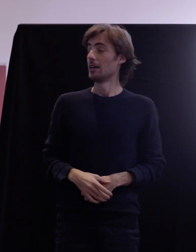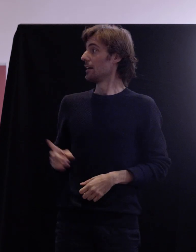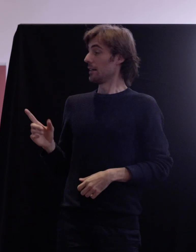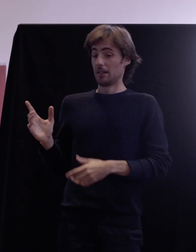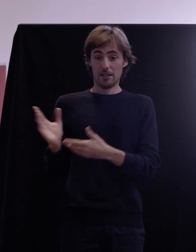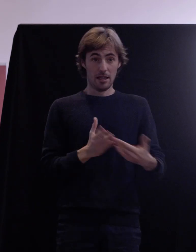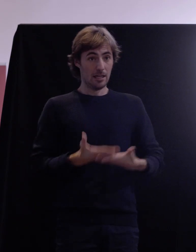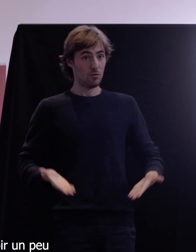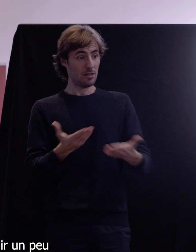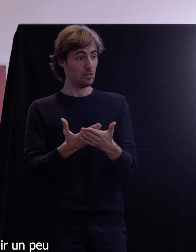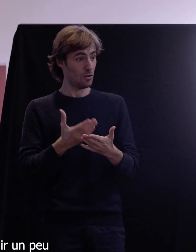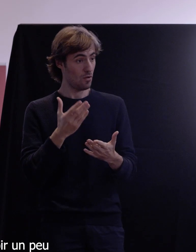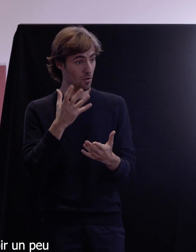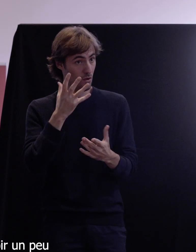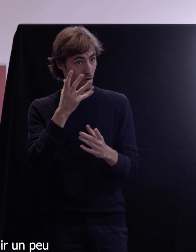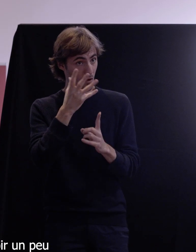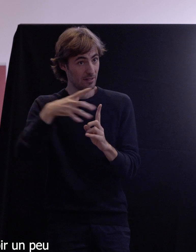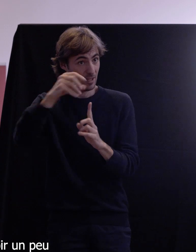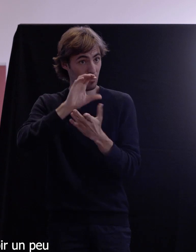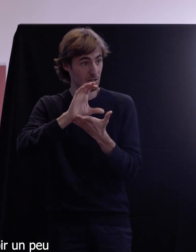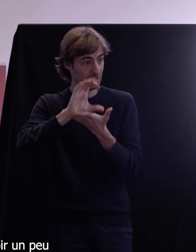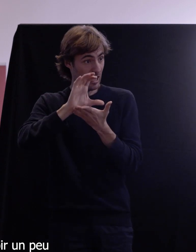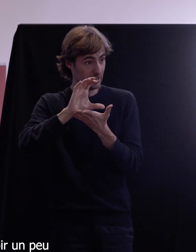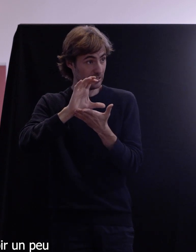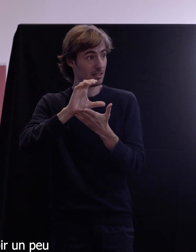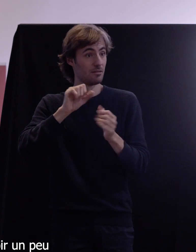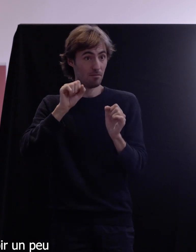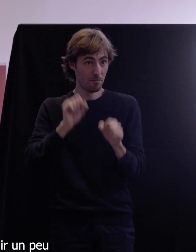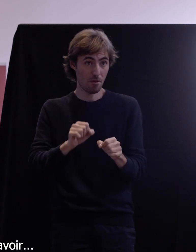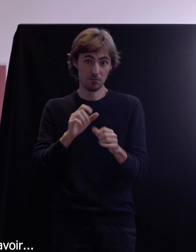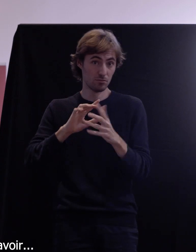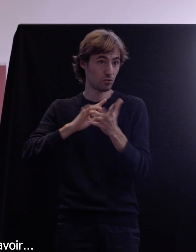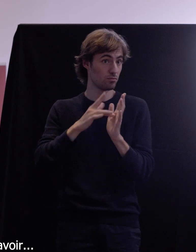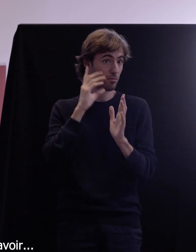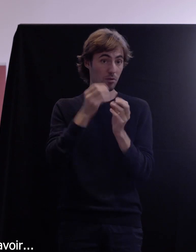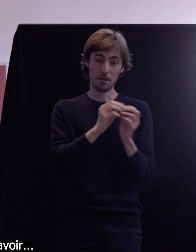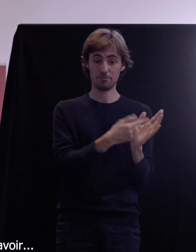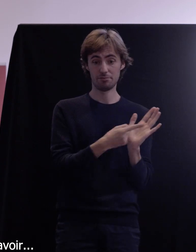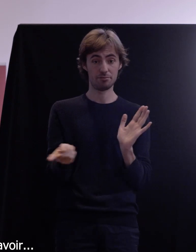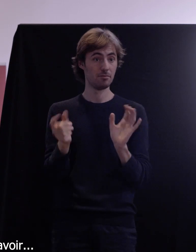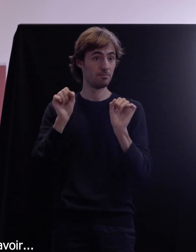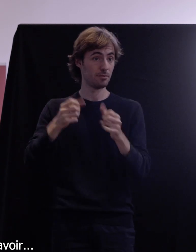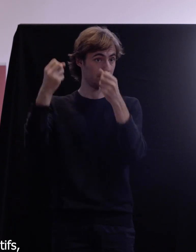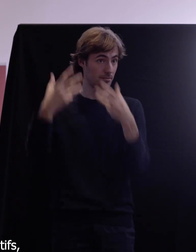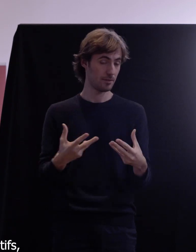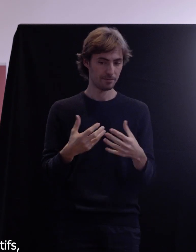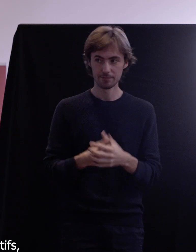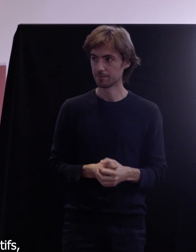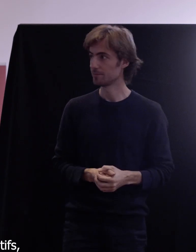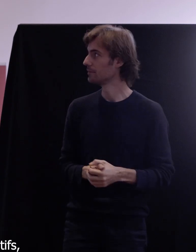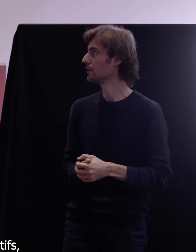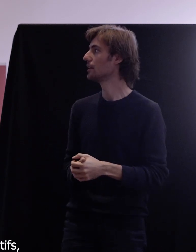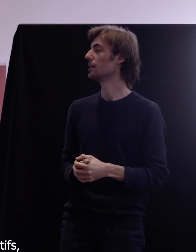avoir un peu de tous ces problèmes auditifs. On peut avoir au niveau, et donc les problèmes otologiques